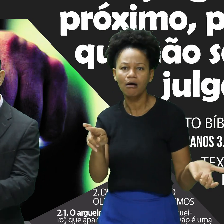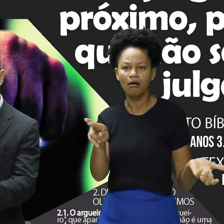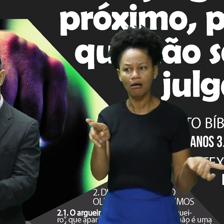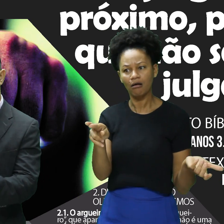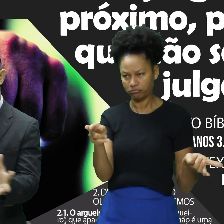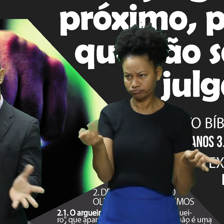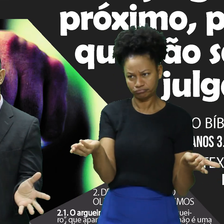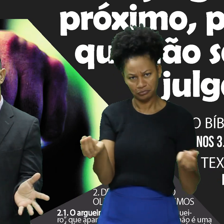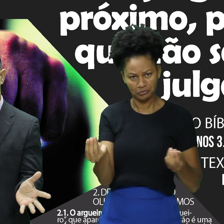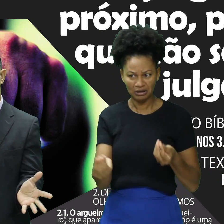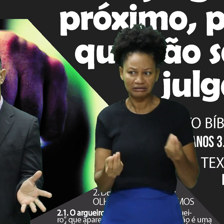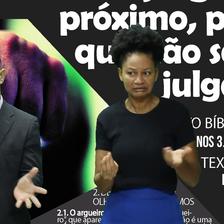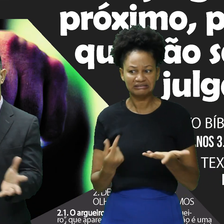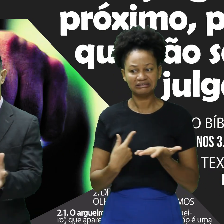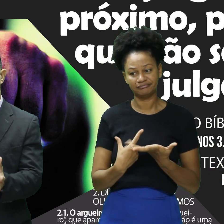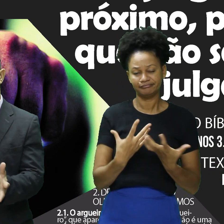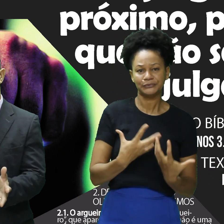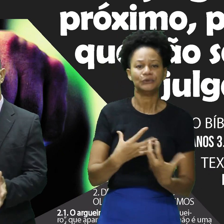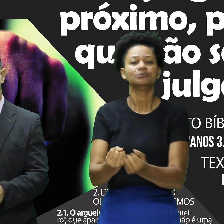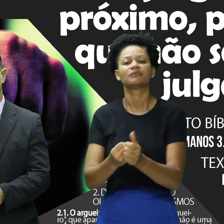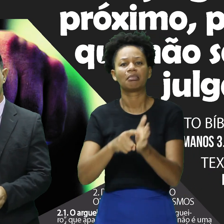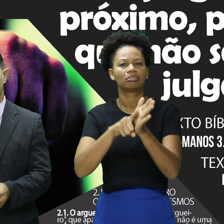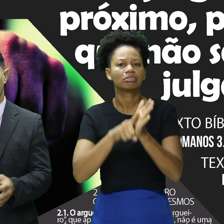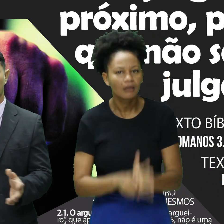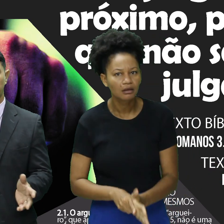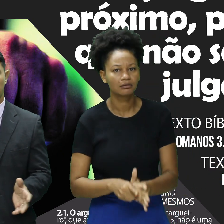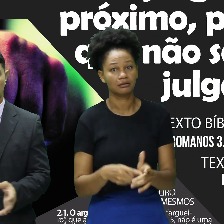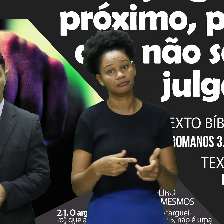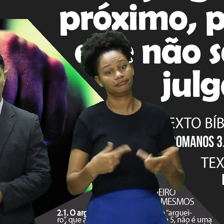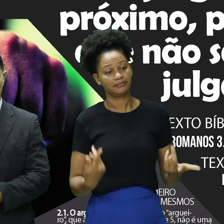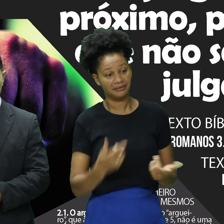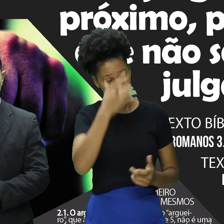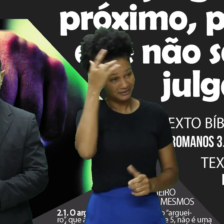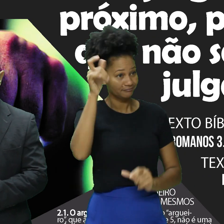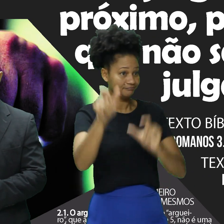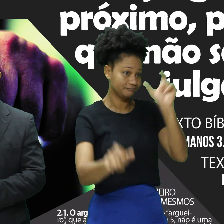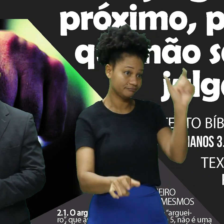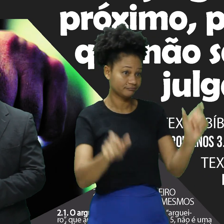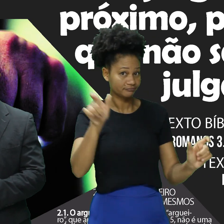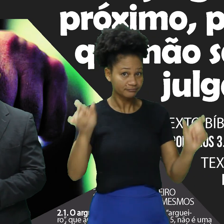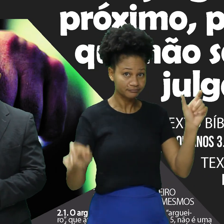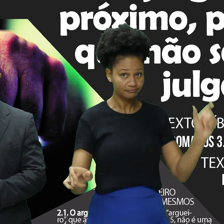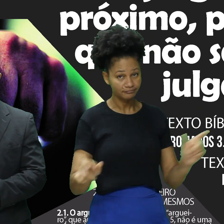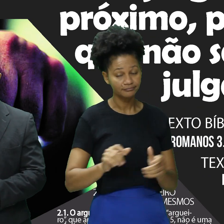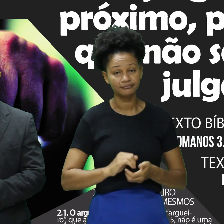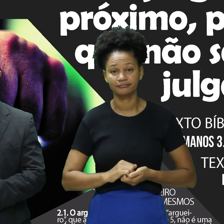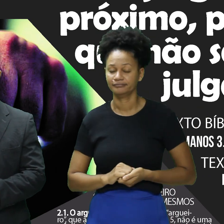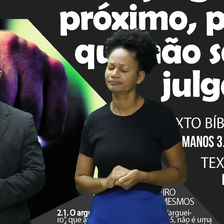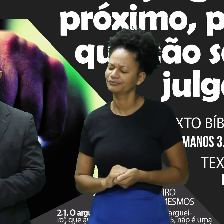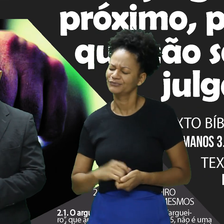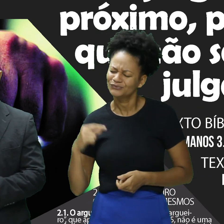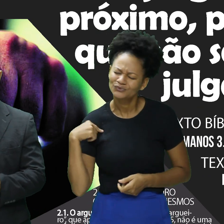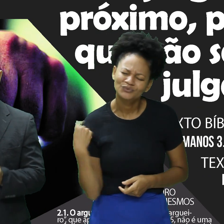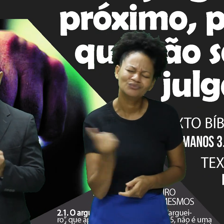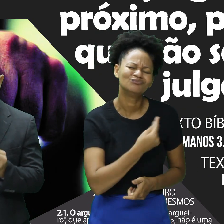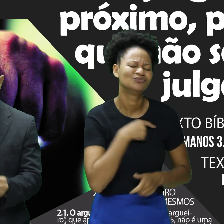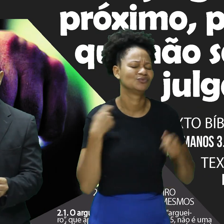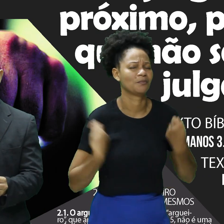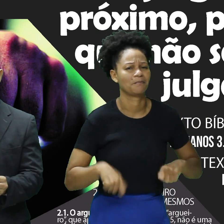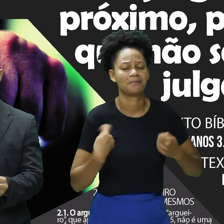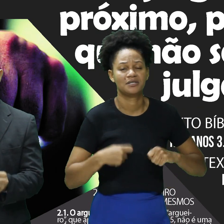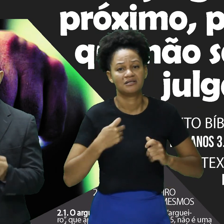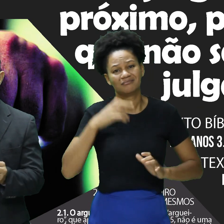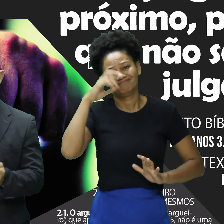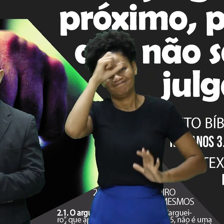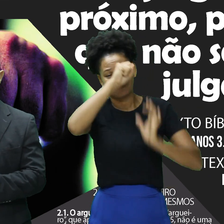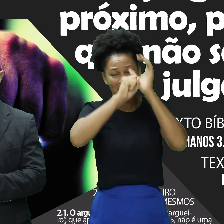se relacionando negativamente com algumas pessoas ao nosso redor. E nós precisamos estar